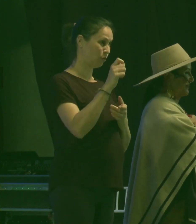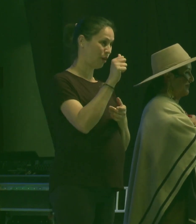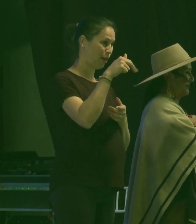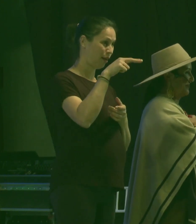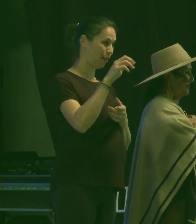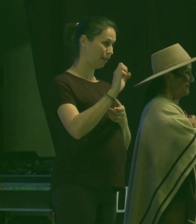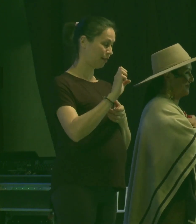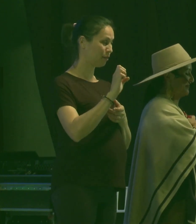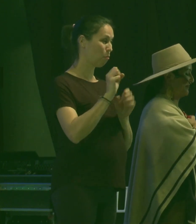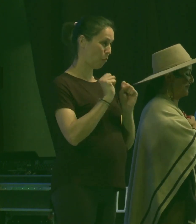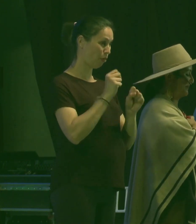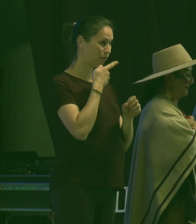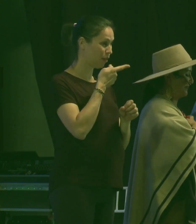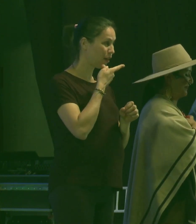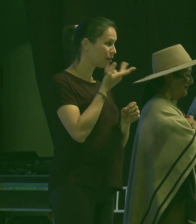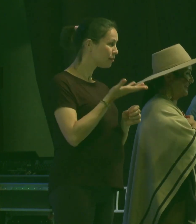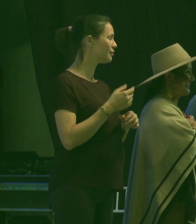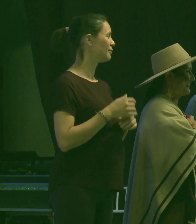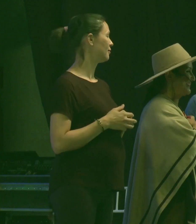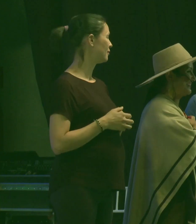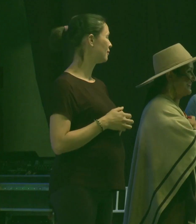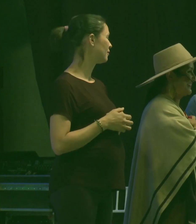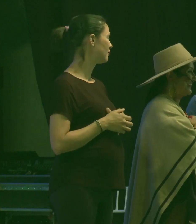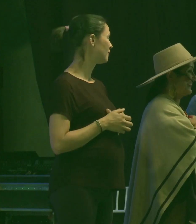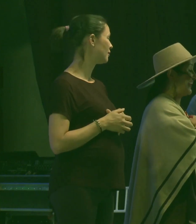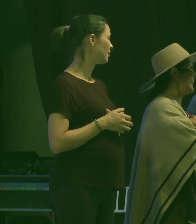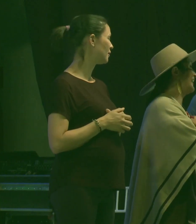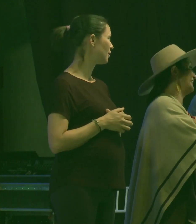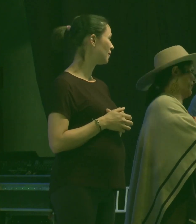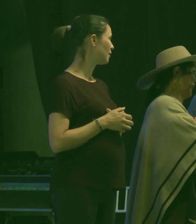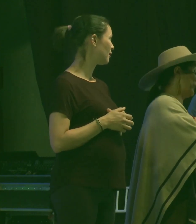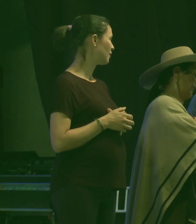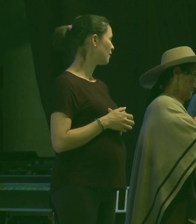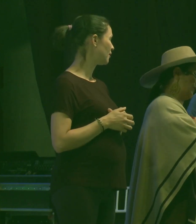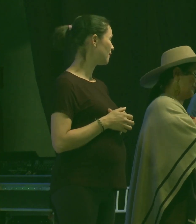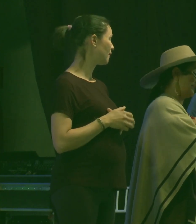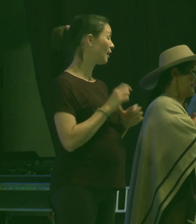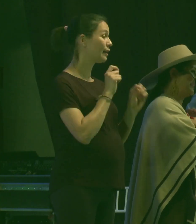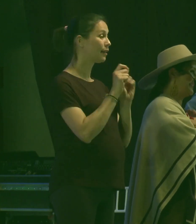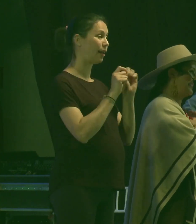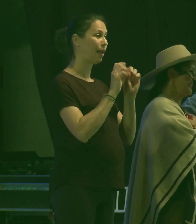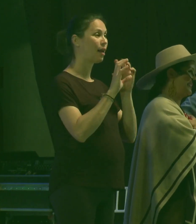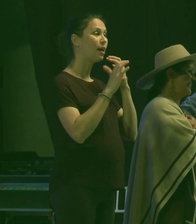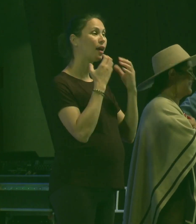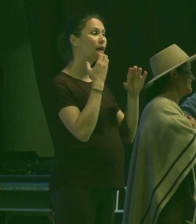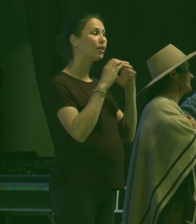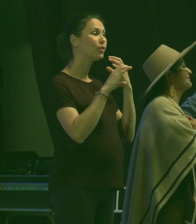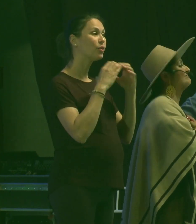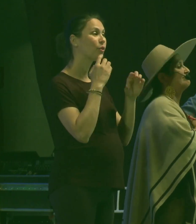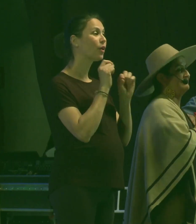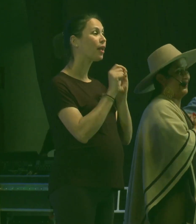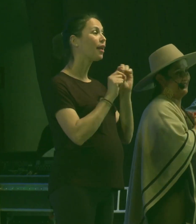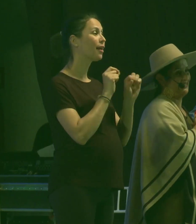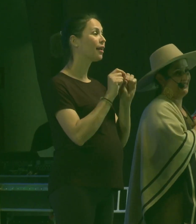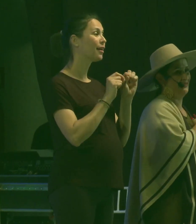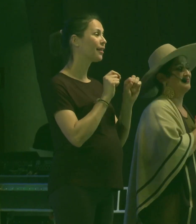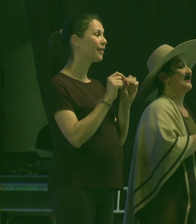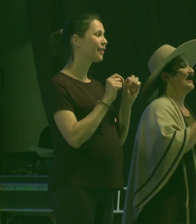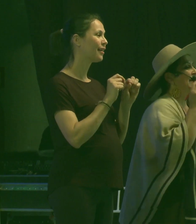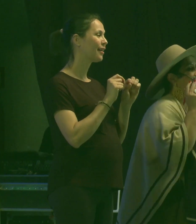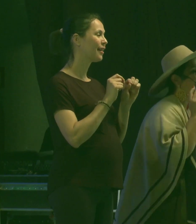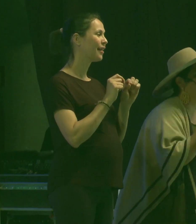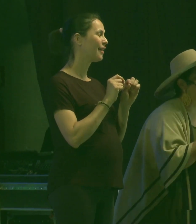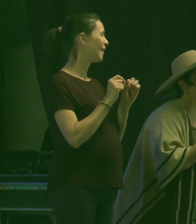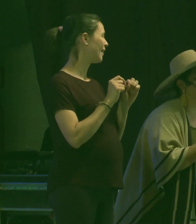é que leva a melhor interpretação? Quem interpretou? É quem manda nesse coraçãozinho? É. Manda aqui. Diga